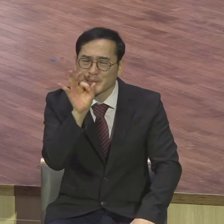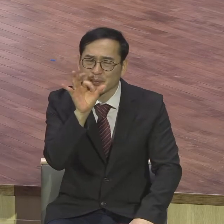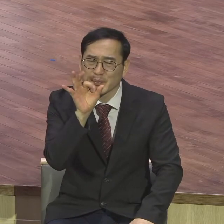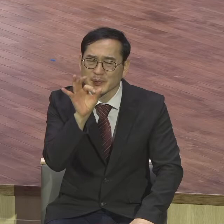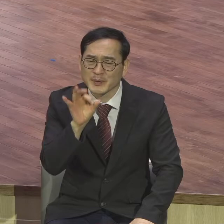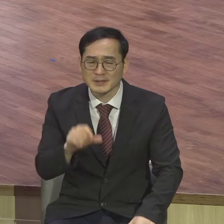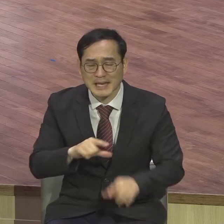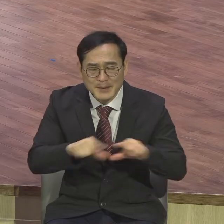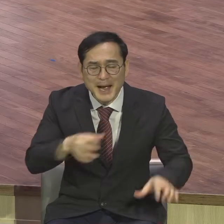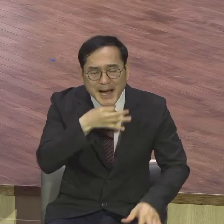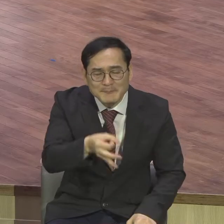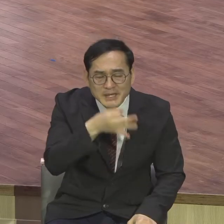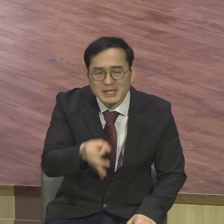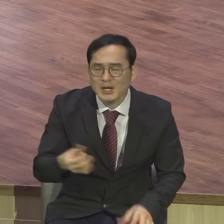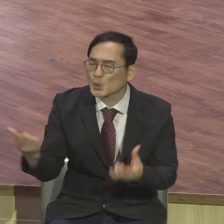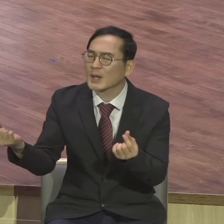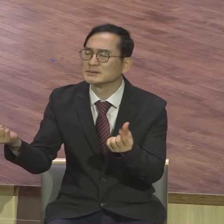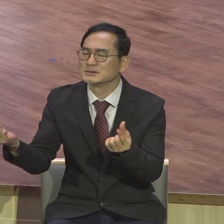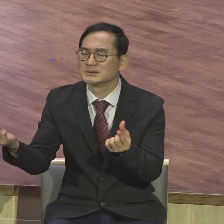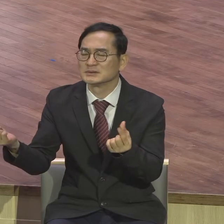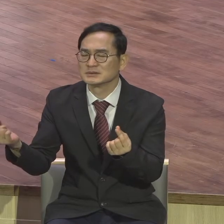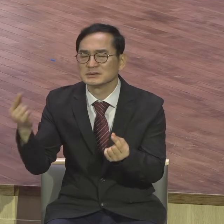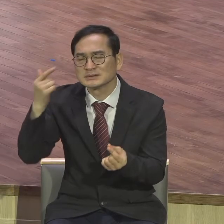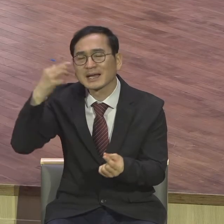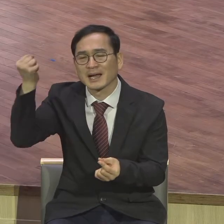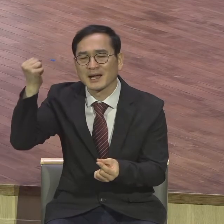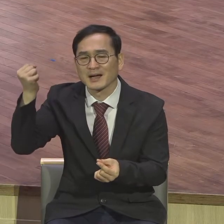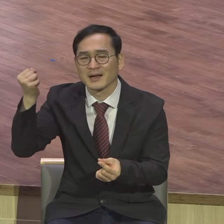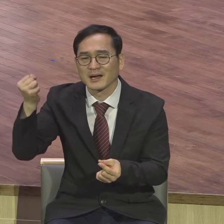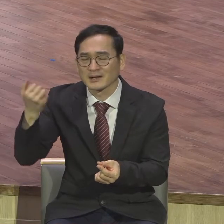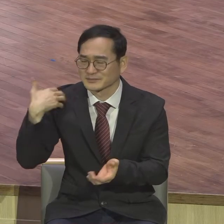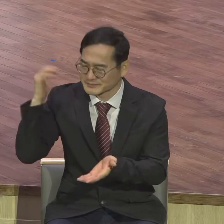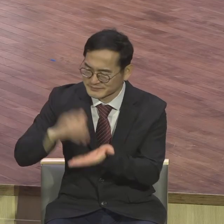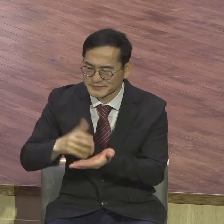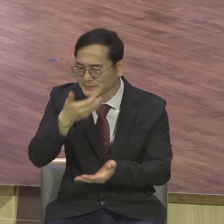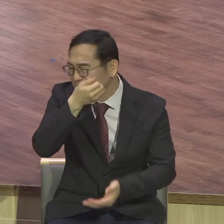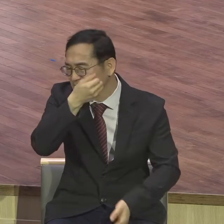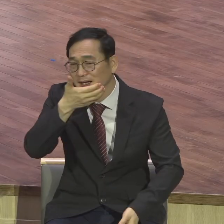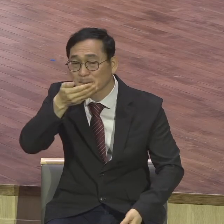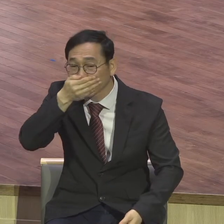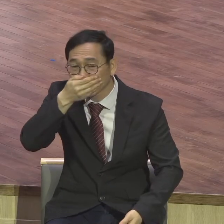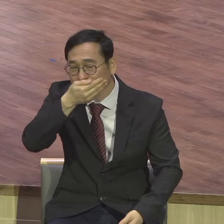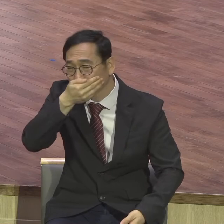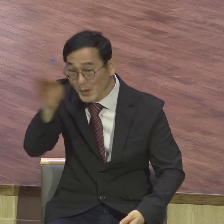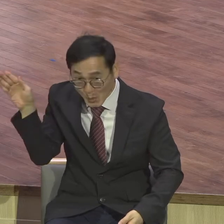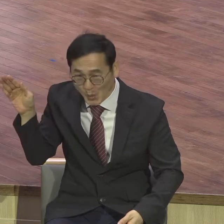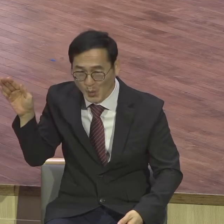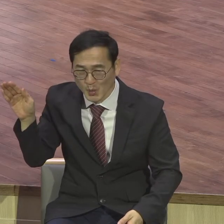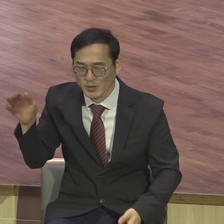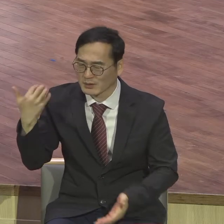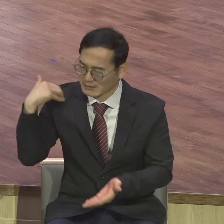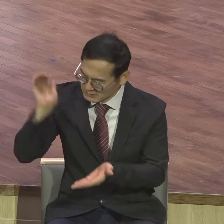인식하고 좀 우리가 이제는 일상으로 좀 돌아가자 이런 뜻이에요.